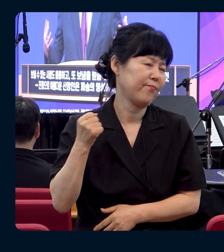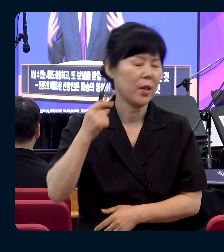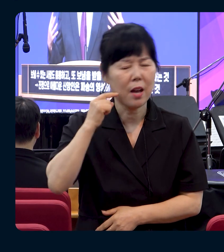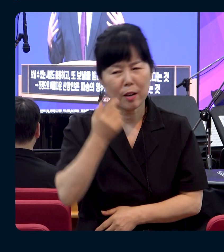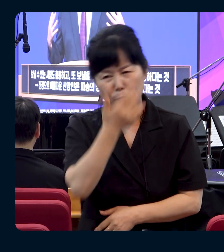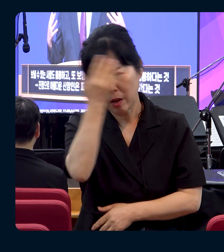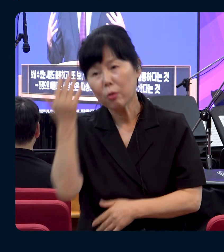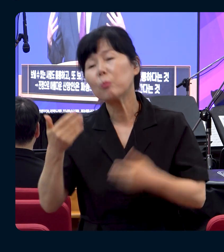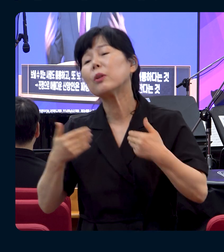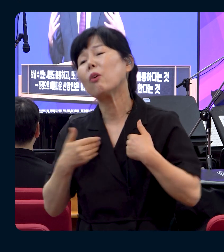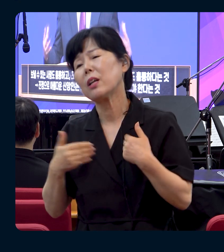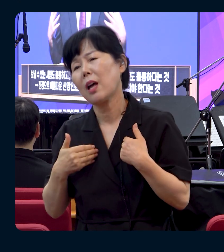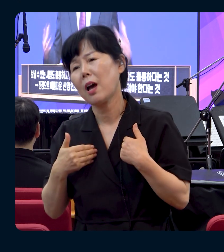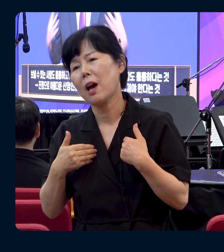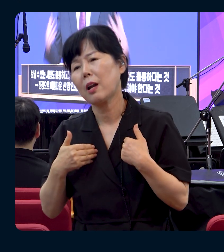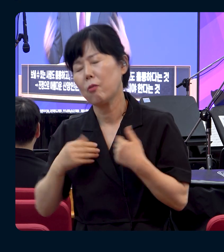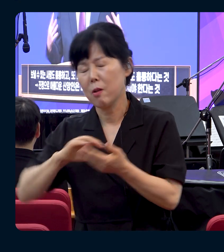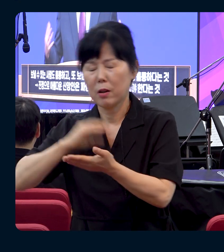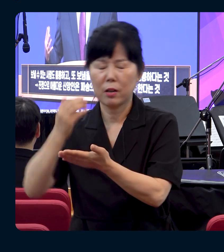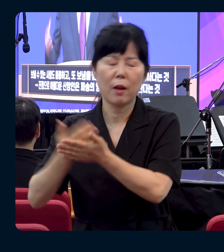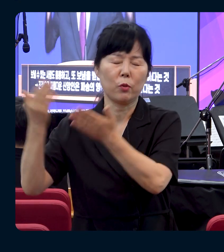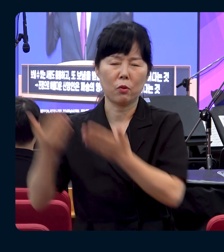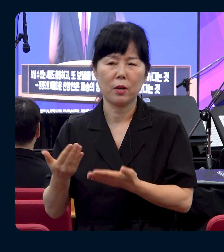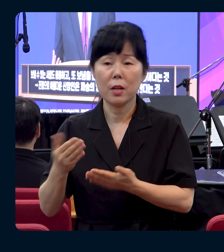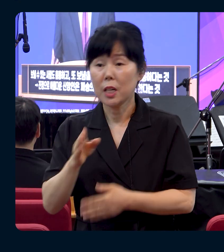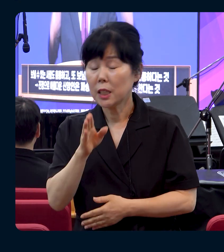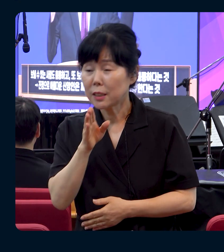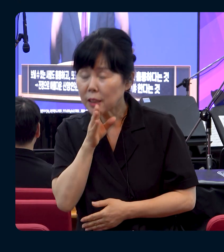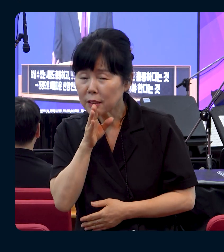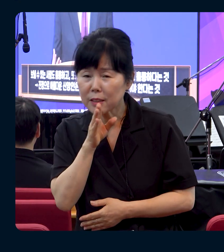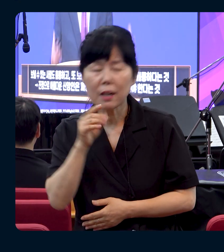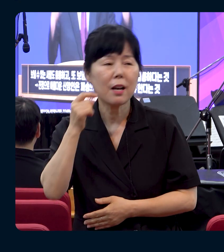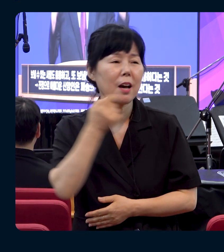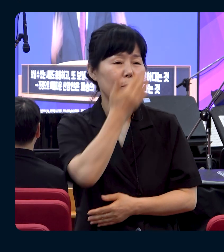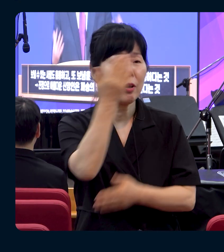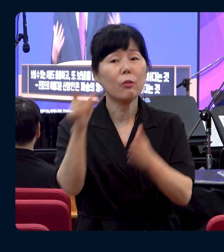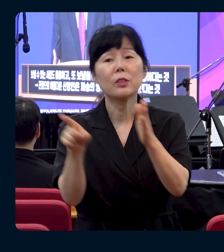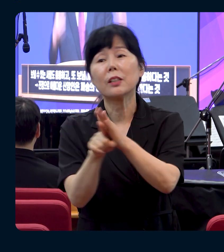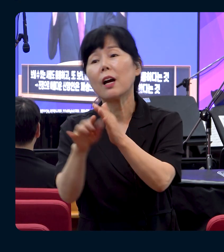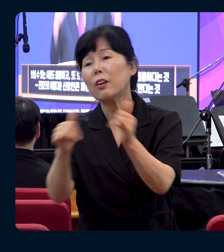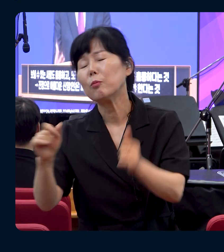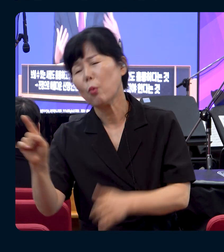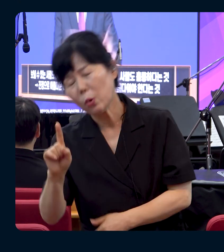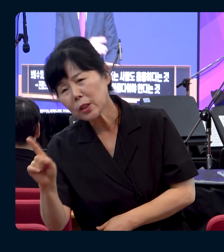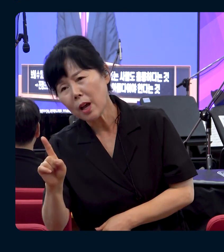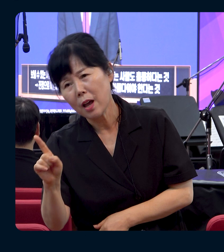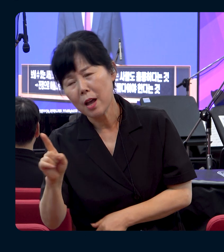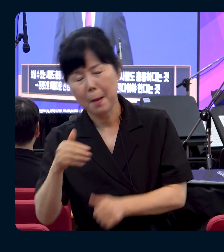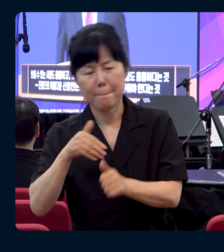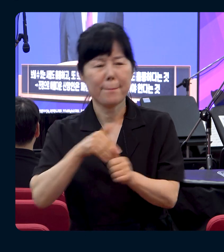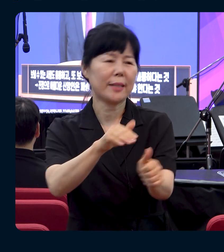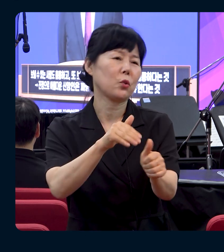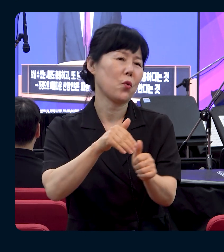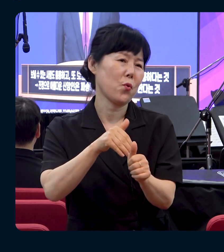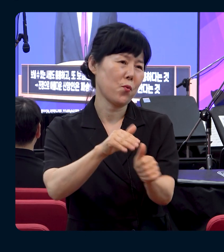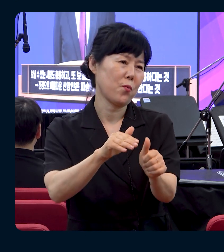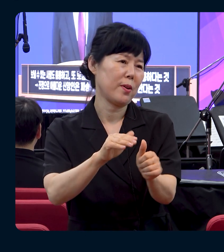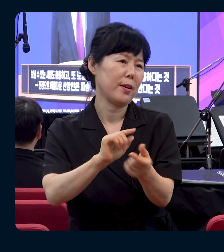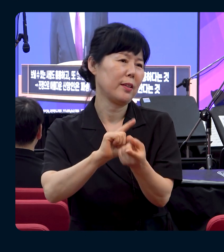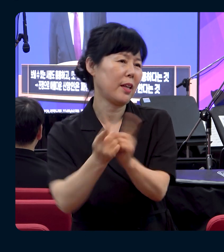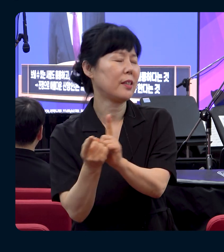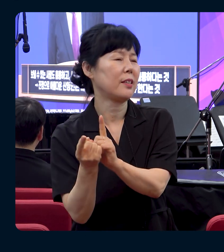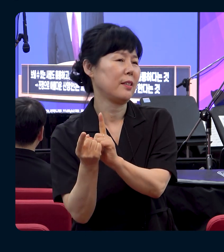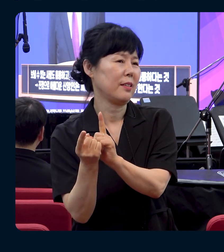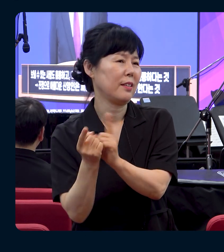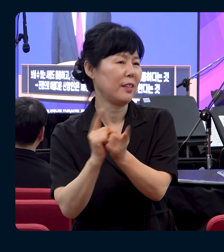감동이 확 왔어요. 진정으로 아름다운 신앙인은 파송의 영성이 아름다워야 한다는 것.